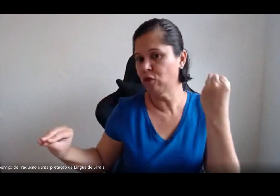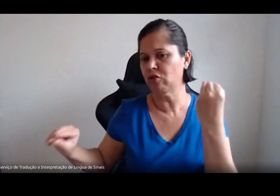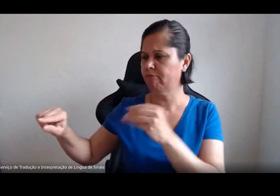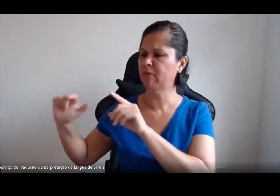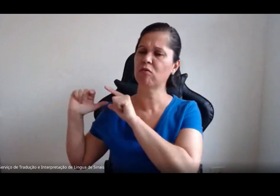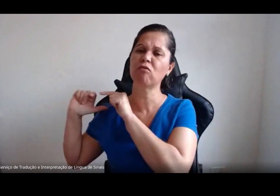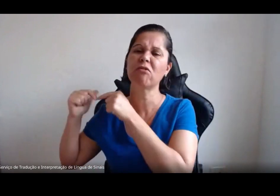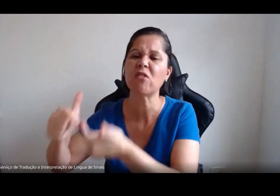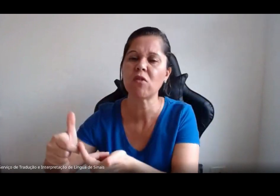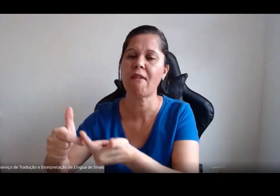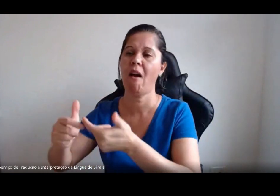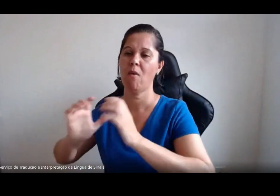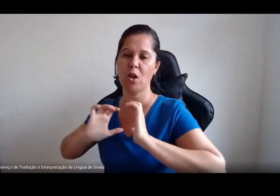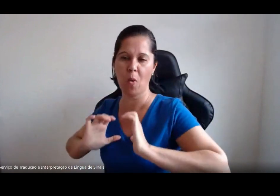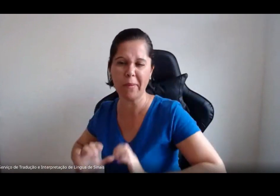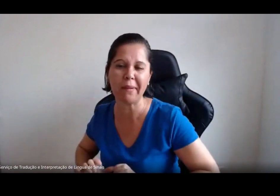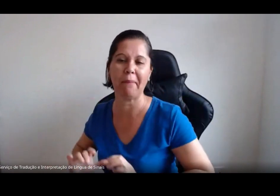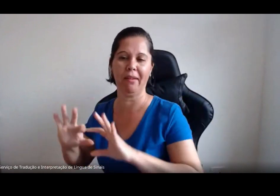de reprodução de comportamento